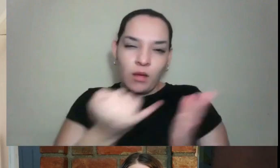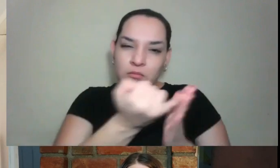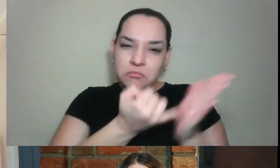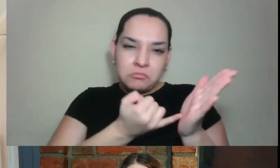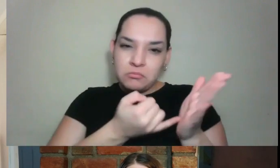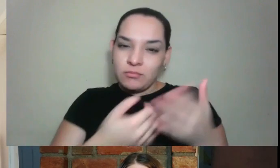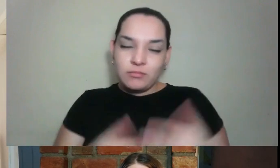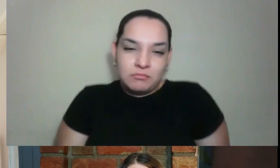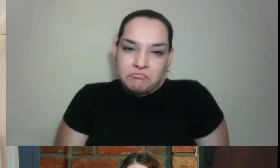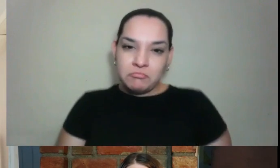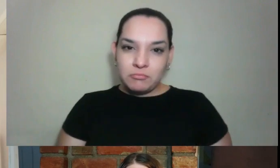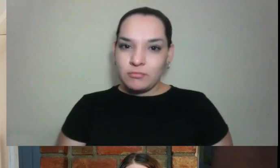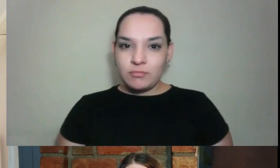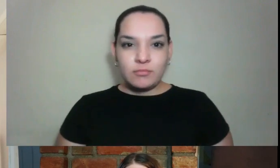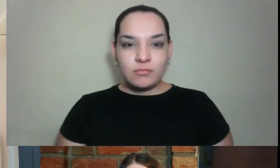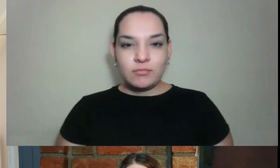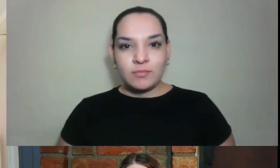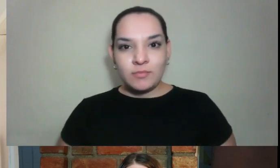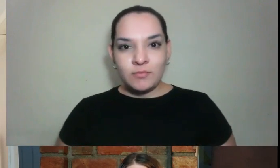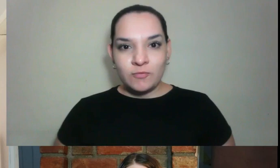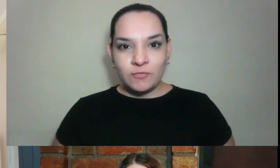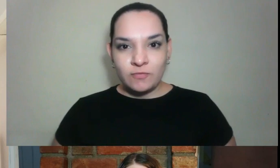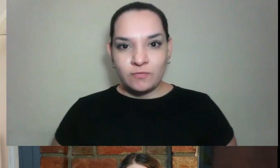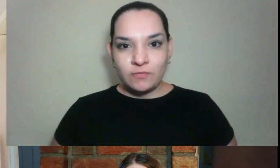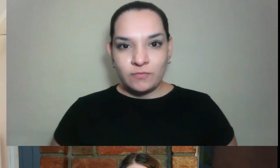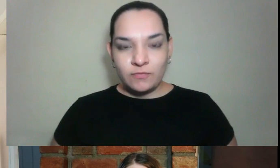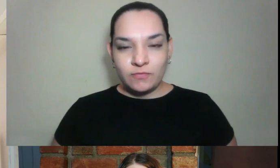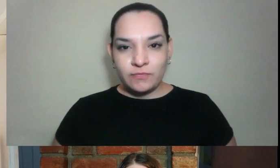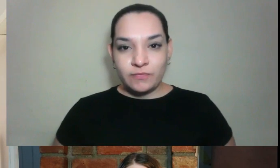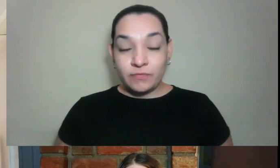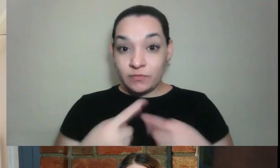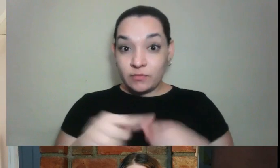Tiene sus riesgos como cualquier tipo de operación.